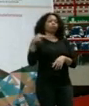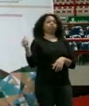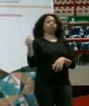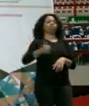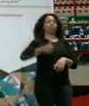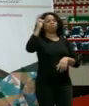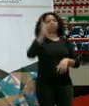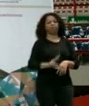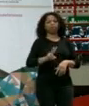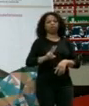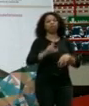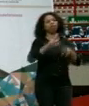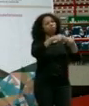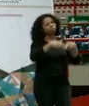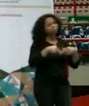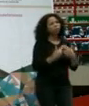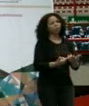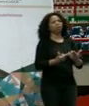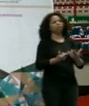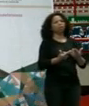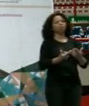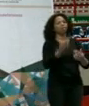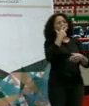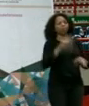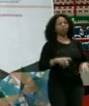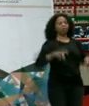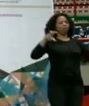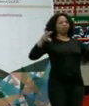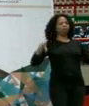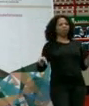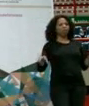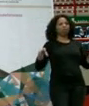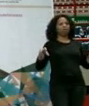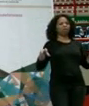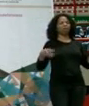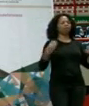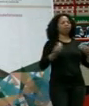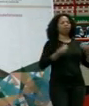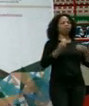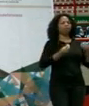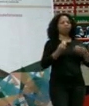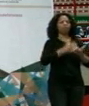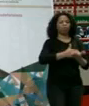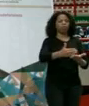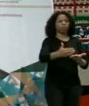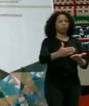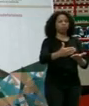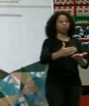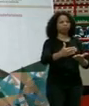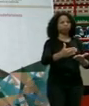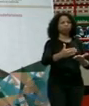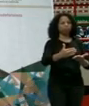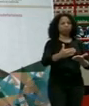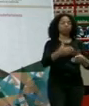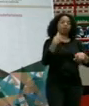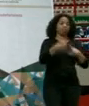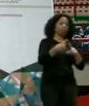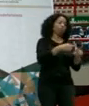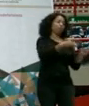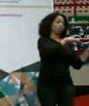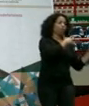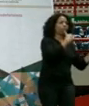velho, Dom José. Então o trono caiu nas pernas dele por acaso, por ironia do destino. Então